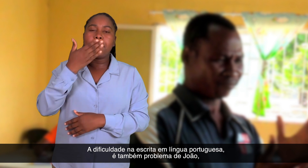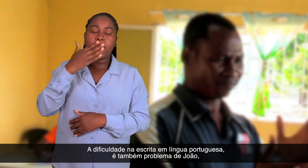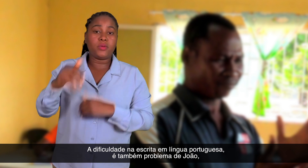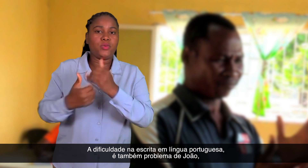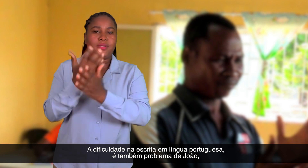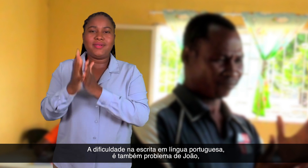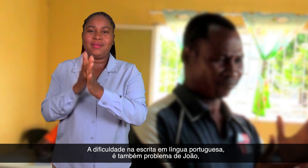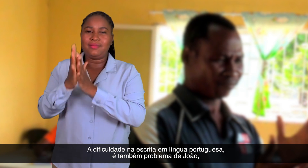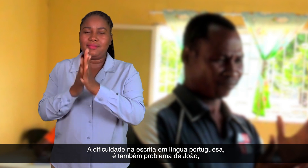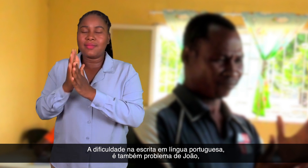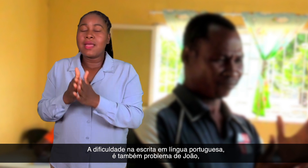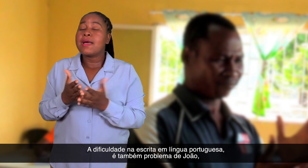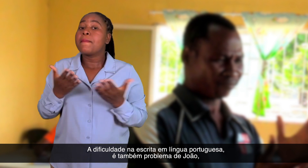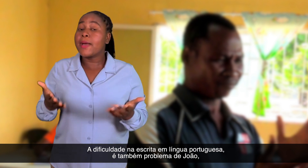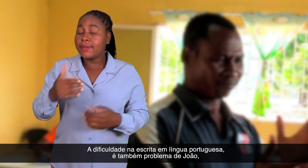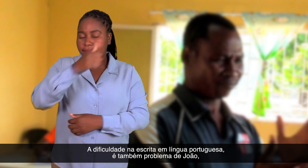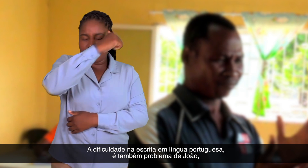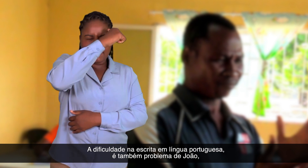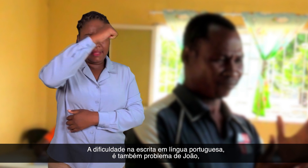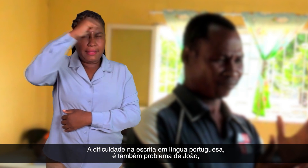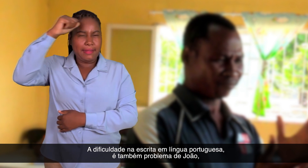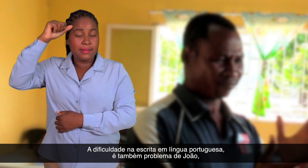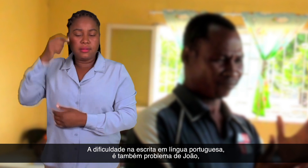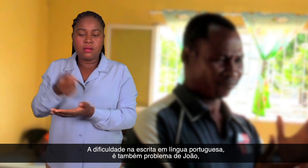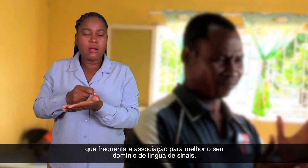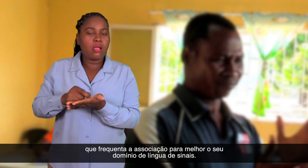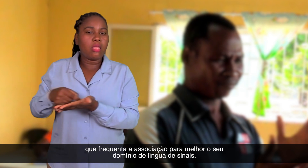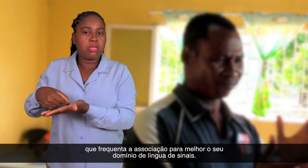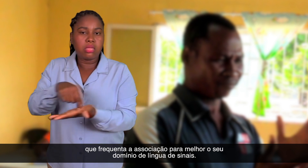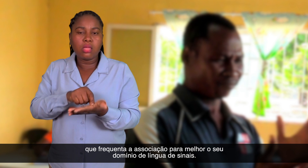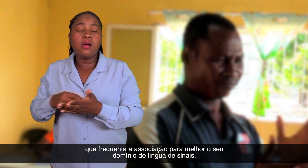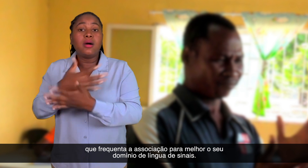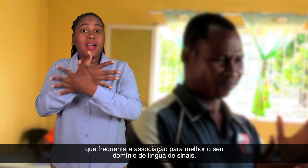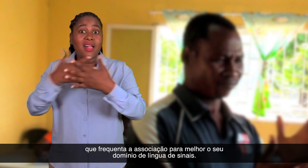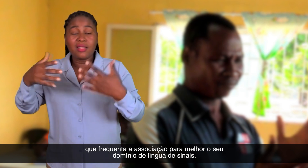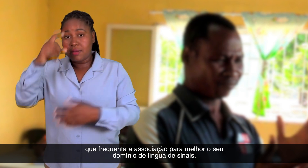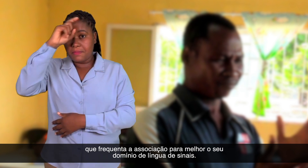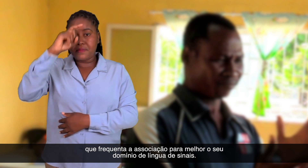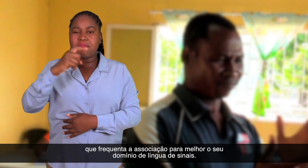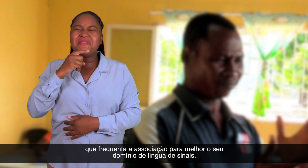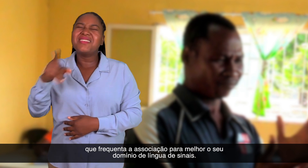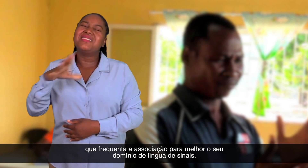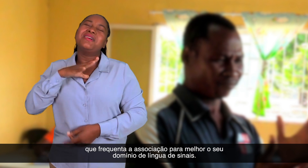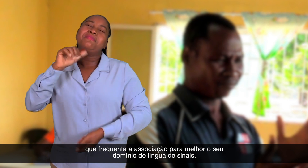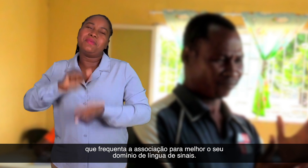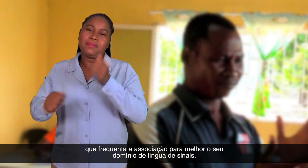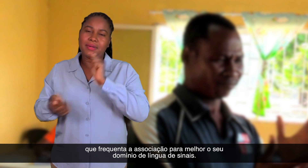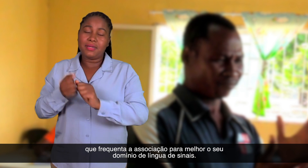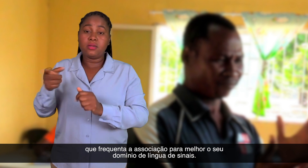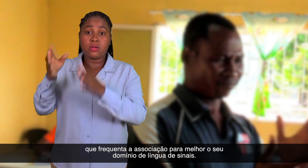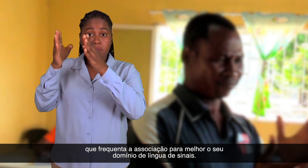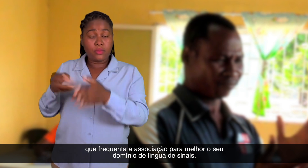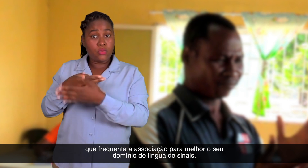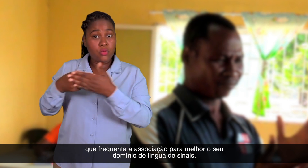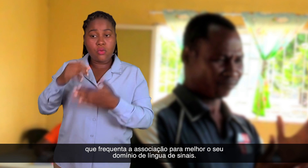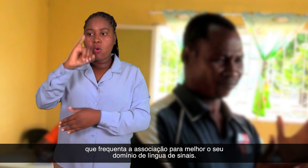A dificuldade na escrita em língua portuguesa também é problema de João, que frequenta a associação para